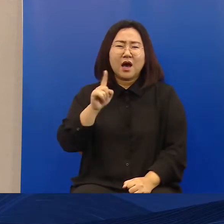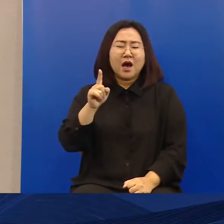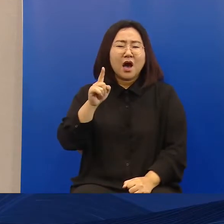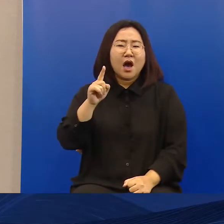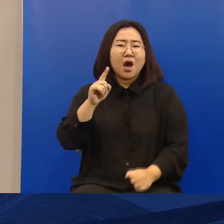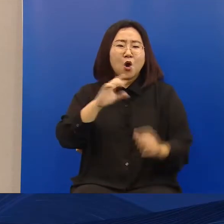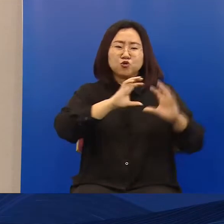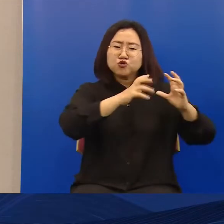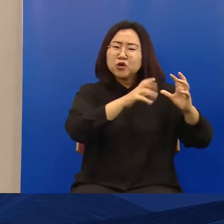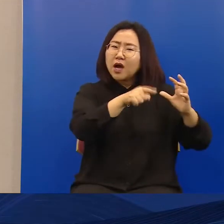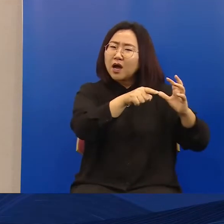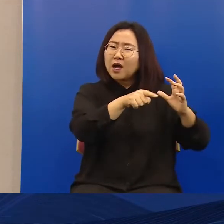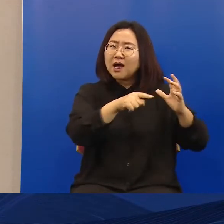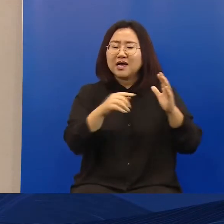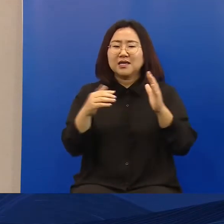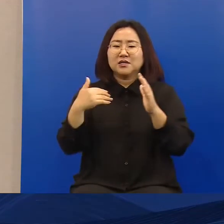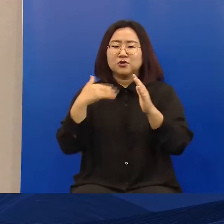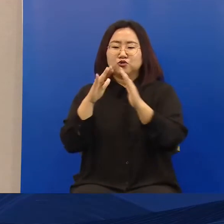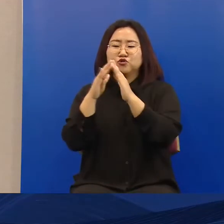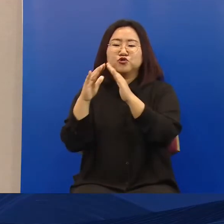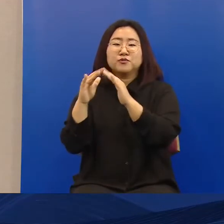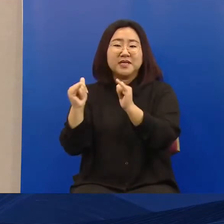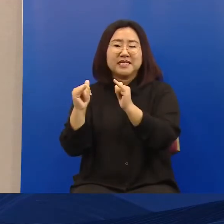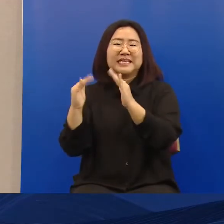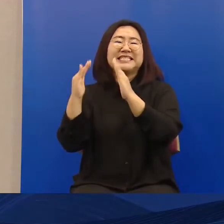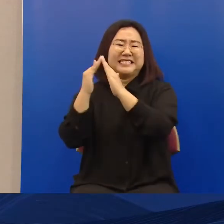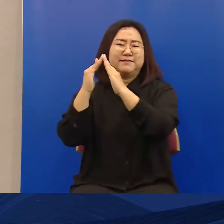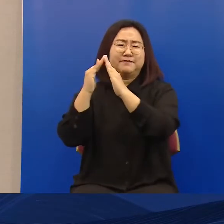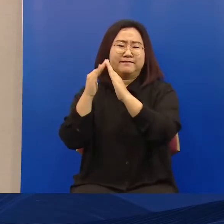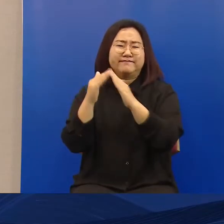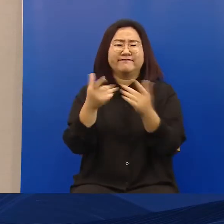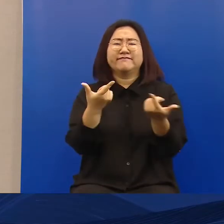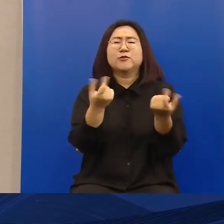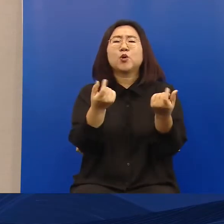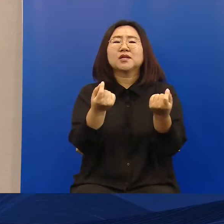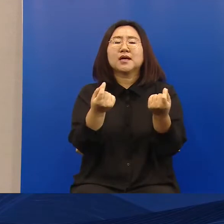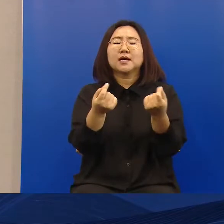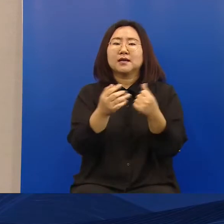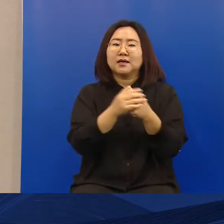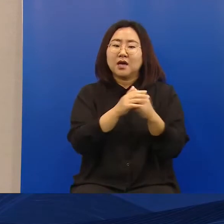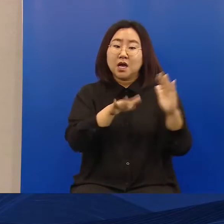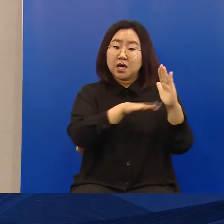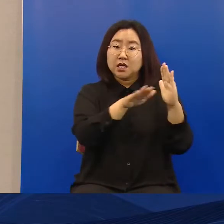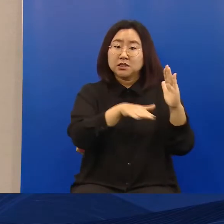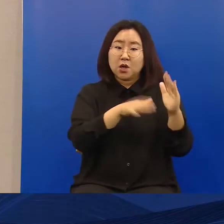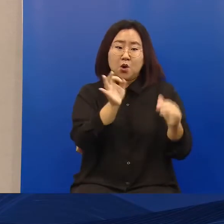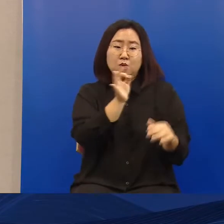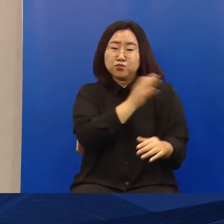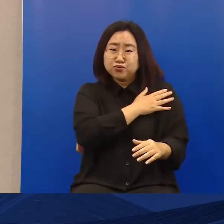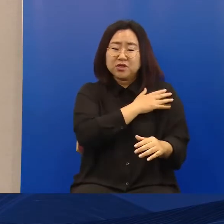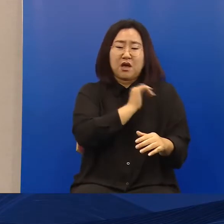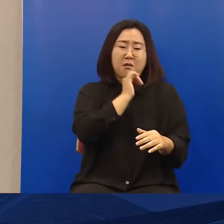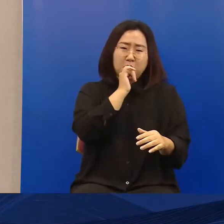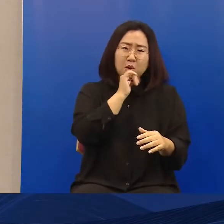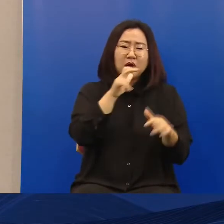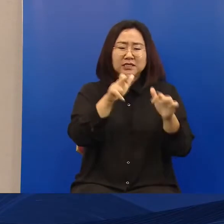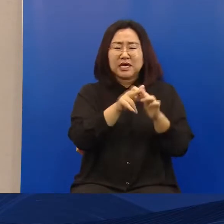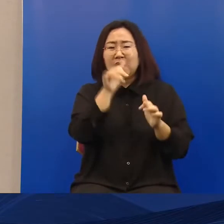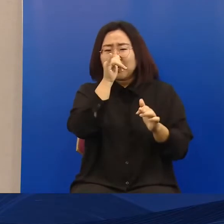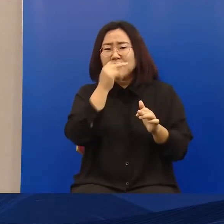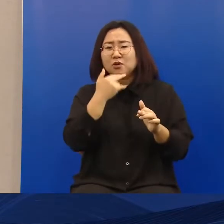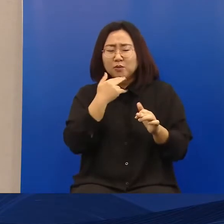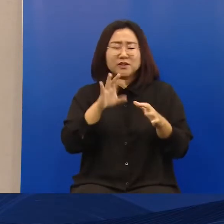되어야 된다 이랬어요. 즉 가정이 돼야 된다 이거죠. 가정에는 공부를 잘하든 못하든 돈이 있든 없든 장애가 있든